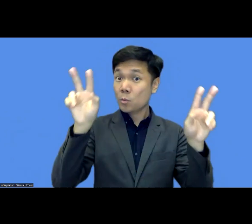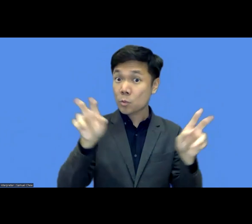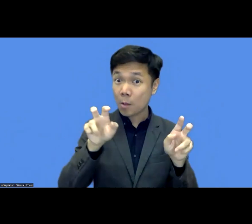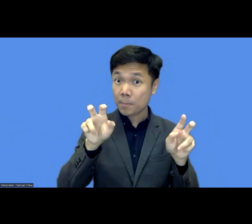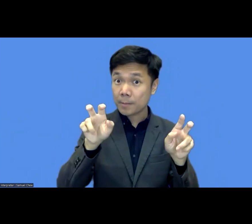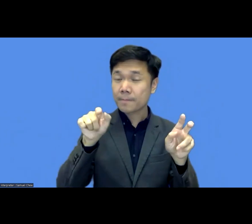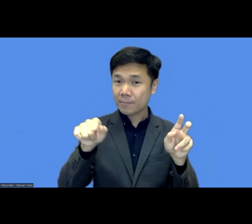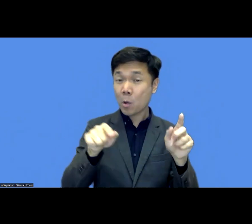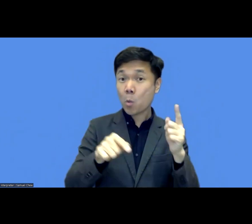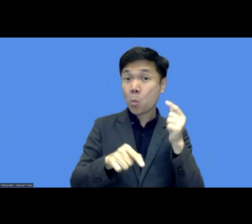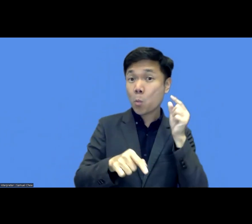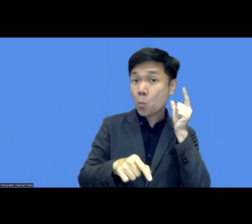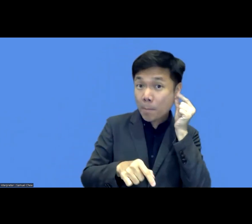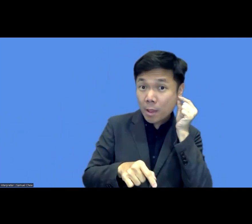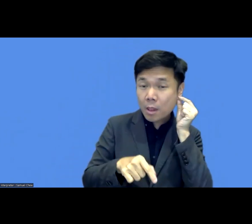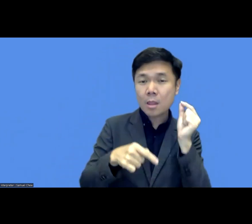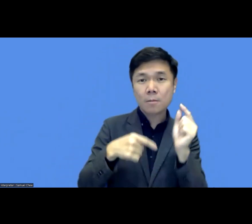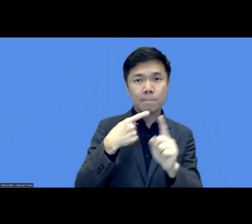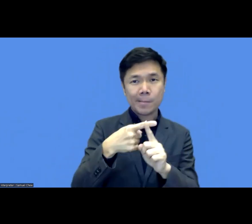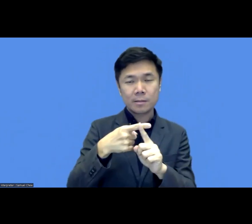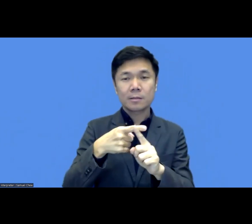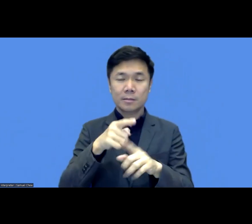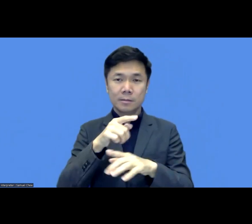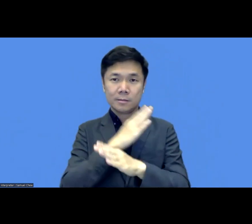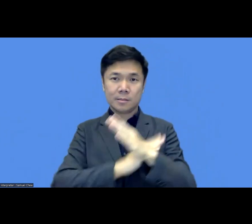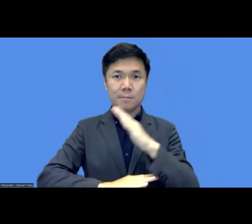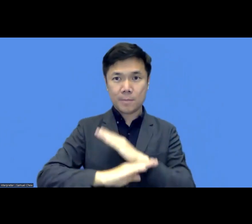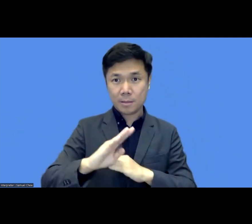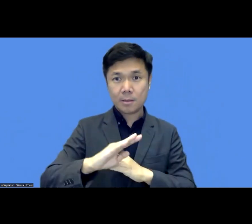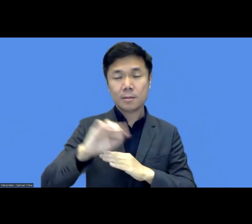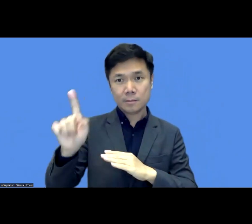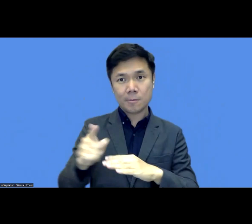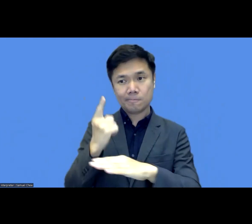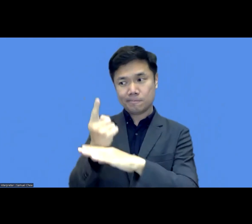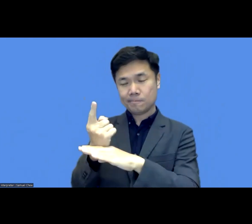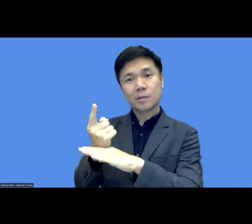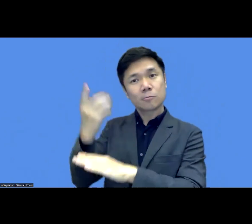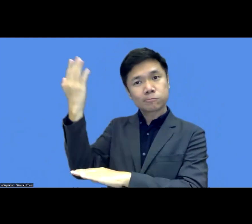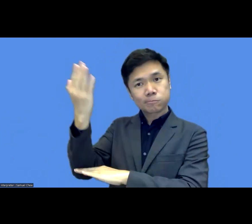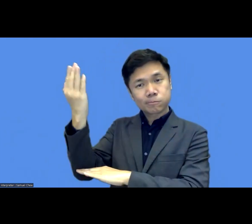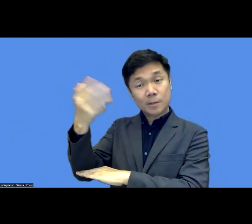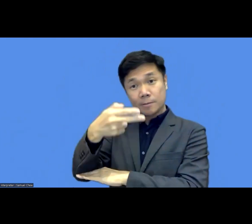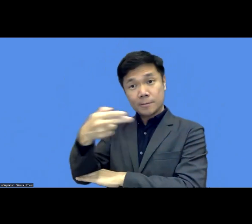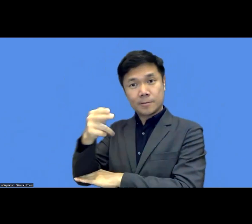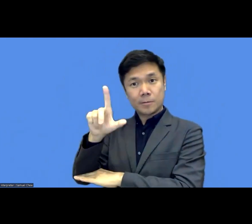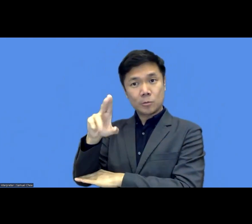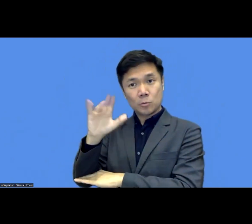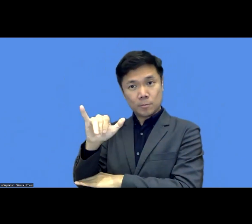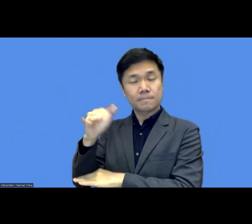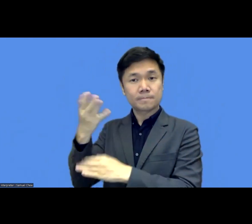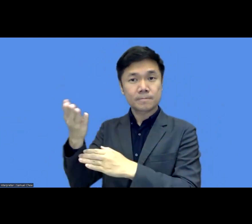a discutir más sobre la interseccionalidad. To give the floor now to our colleague